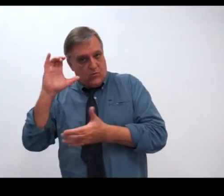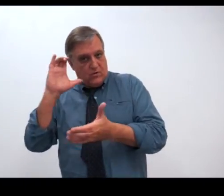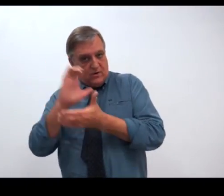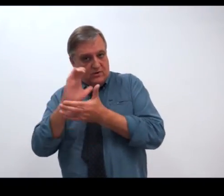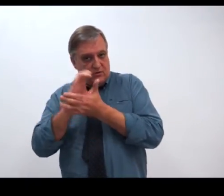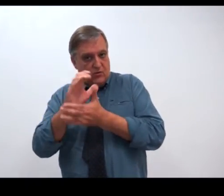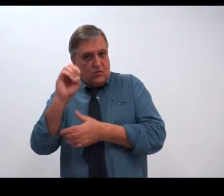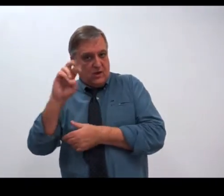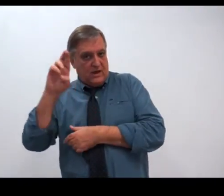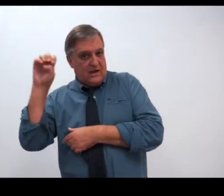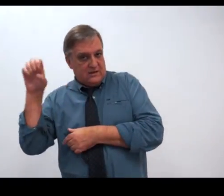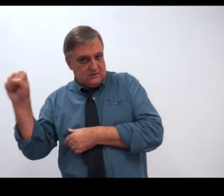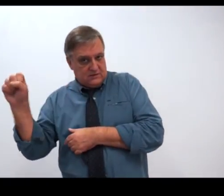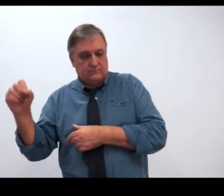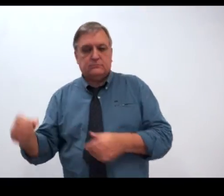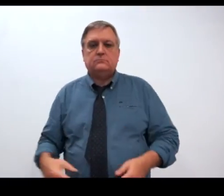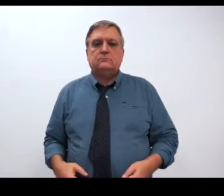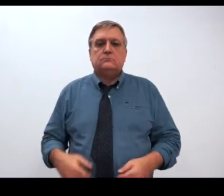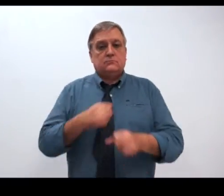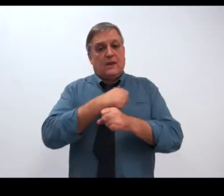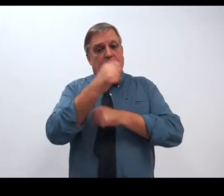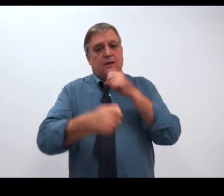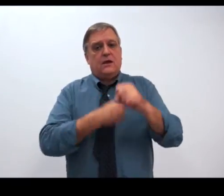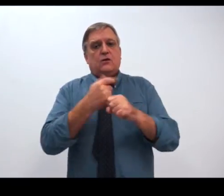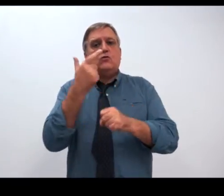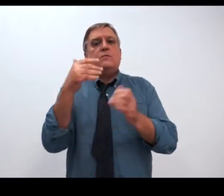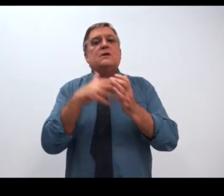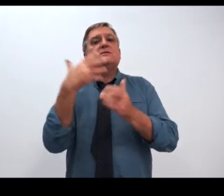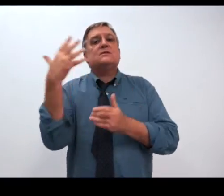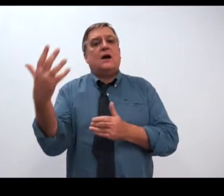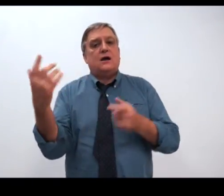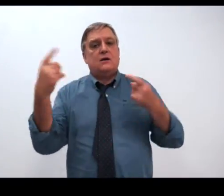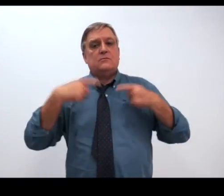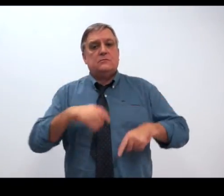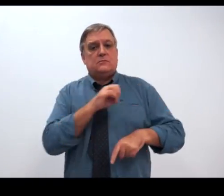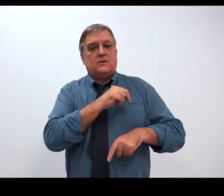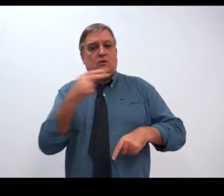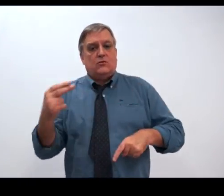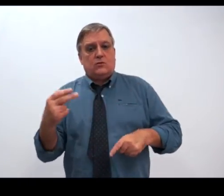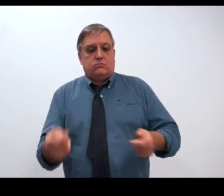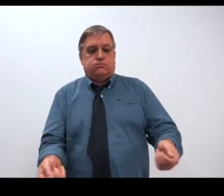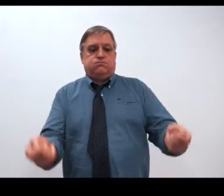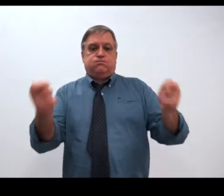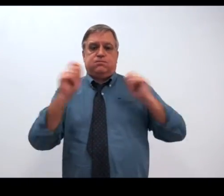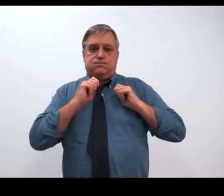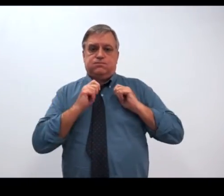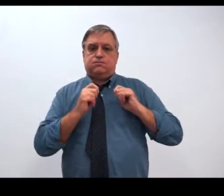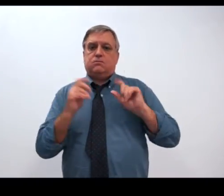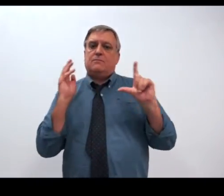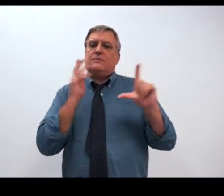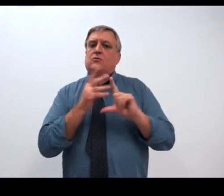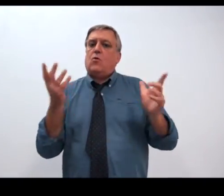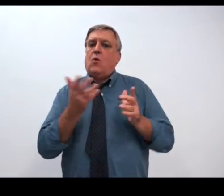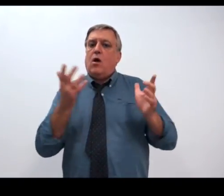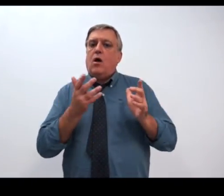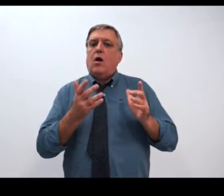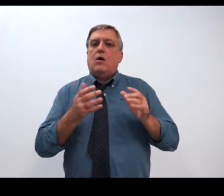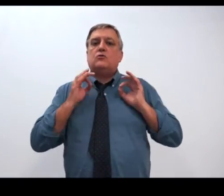ERES de l'ouvrage de Thomas Holcomb, Introduction to Deaf Culture, publié en 2013.